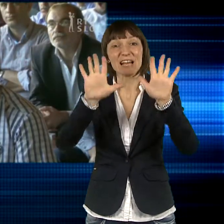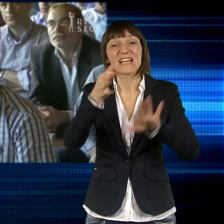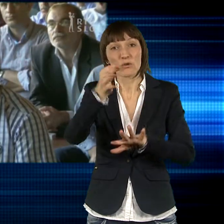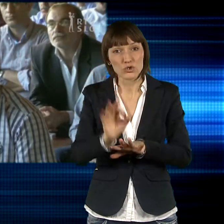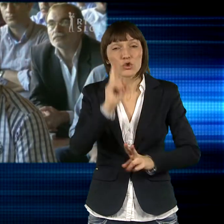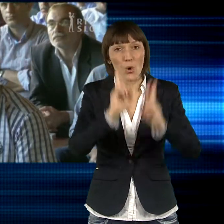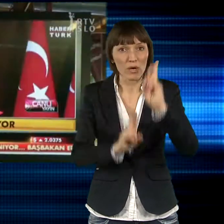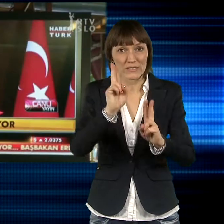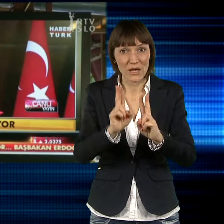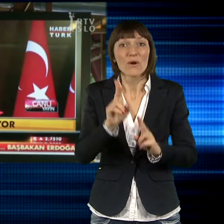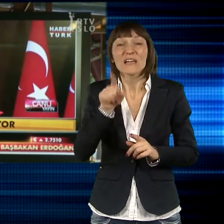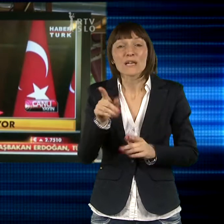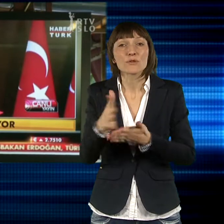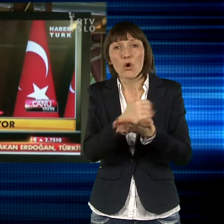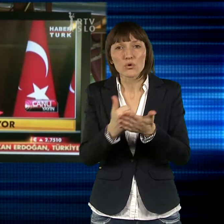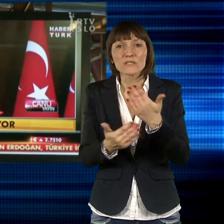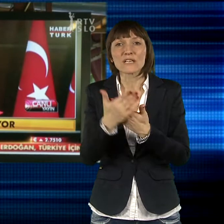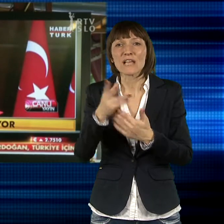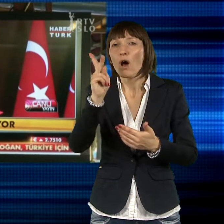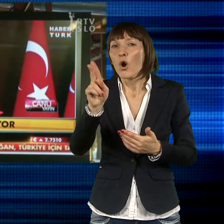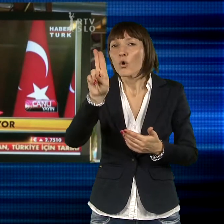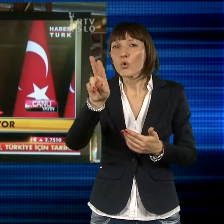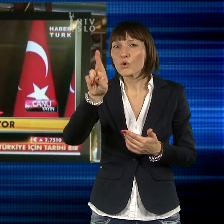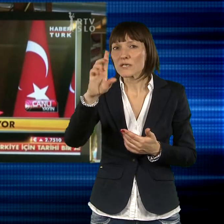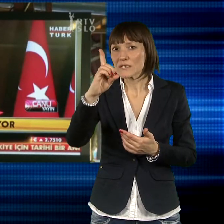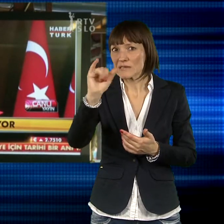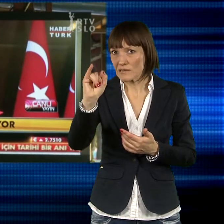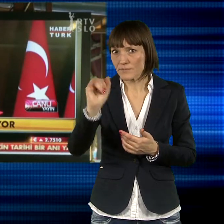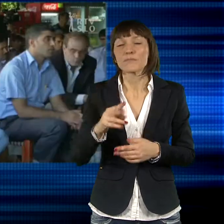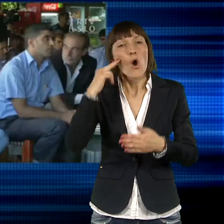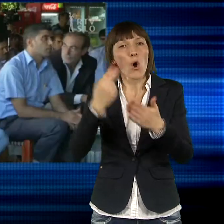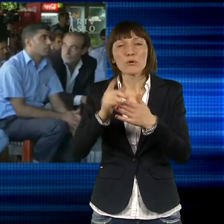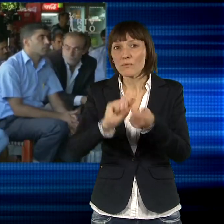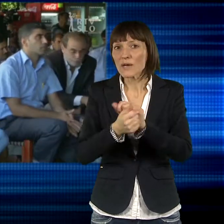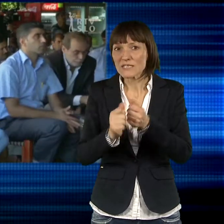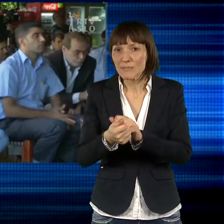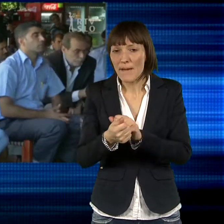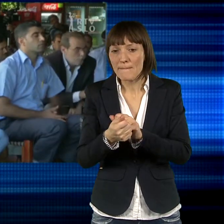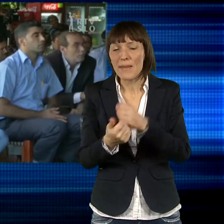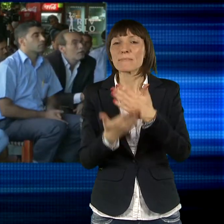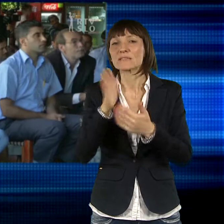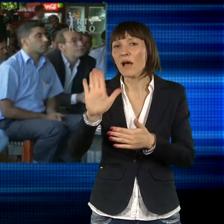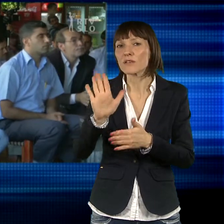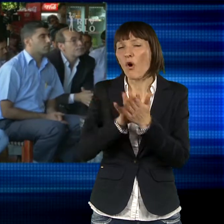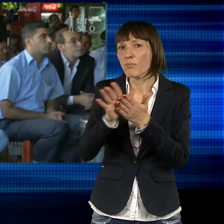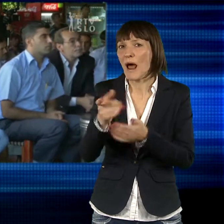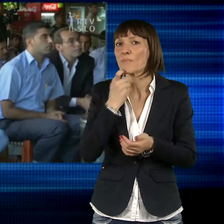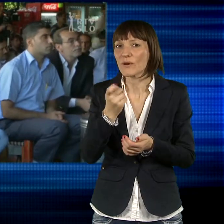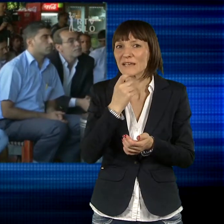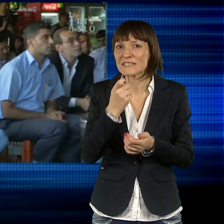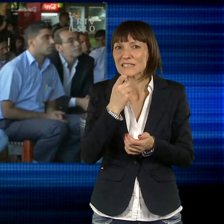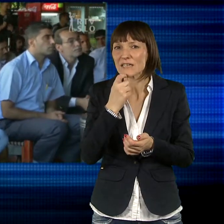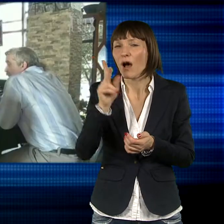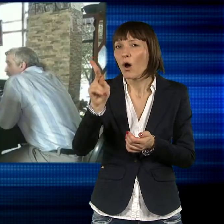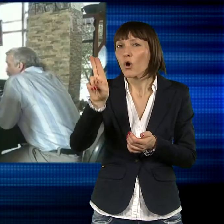znaša 10% glasov, kar naj bi koristilo predvsem kurdskim strankam. Obljubil je spremembe v korist javne rabe kurdskega jezika,